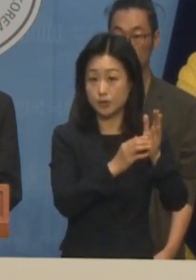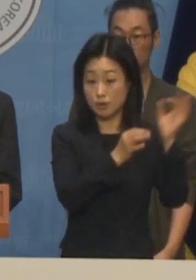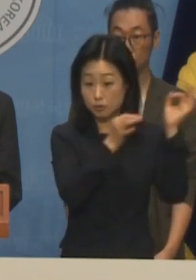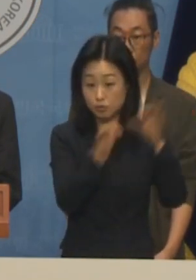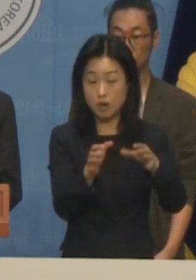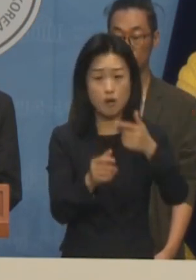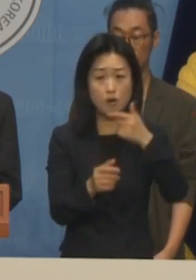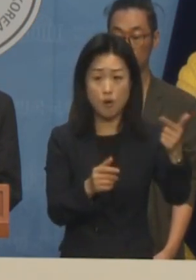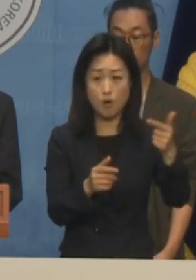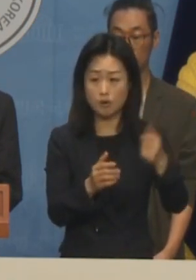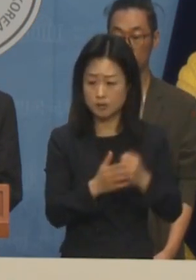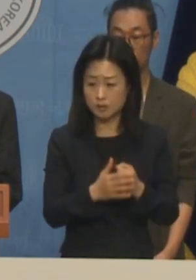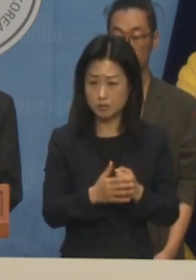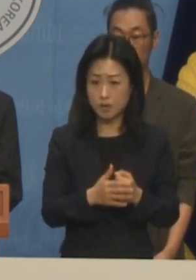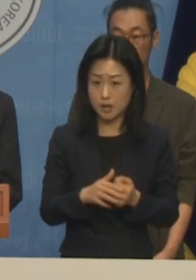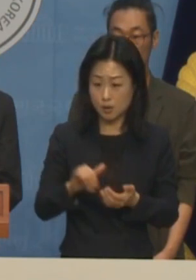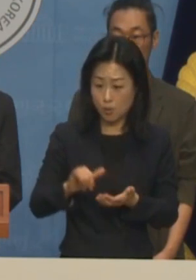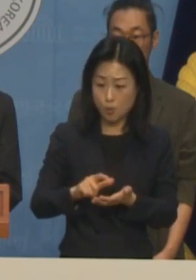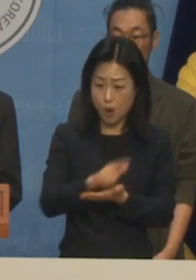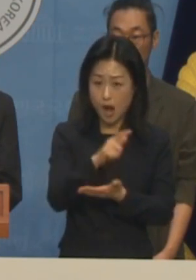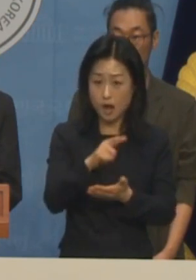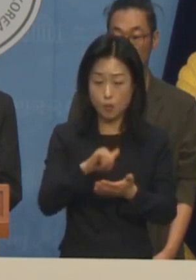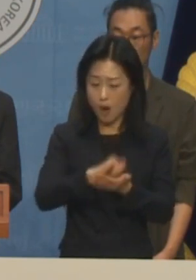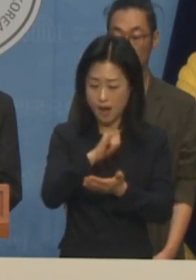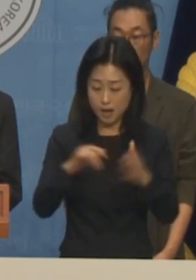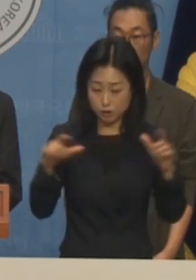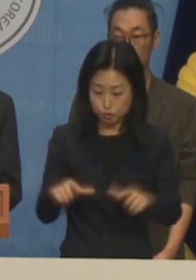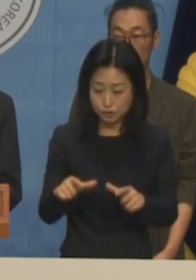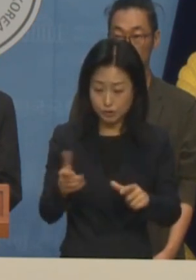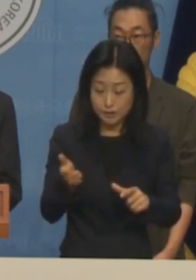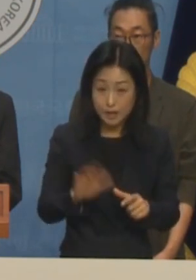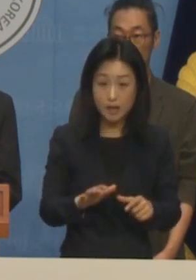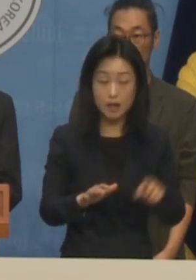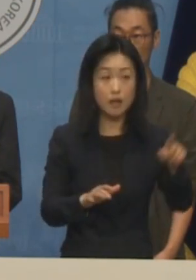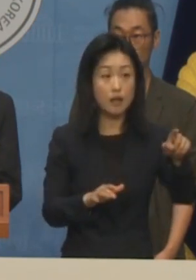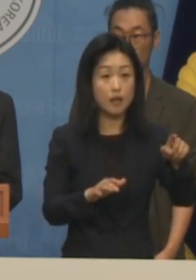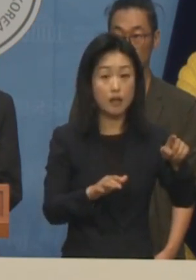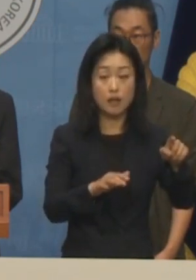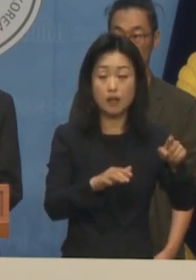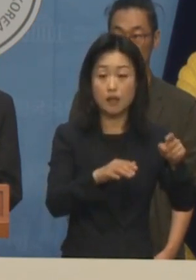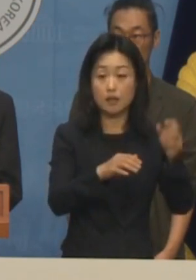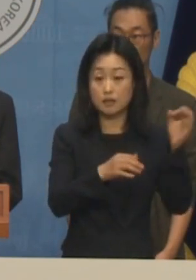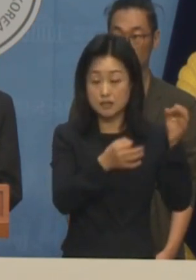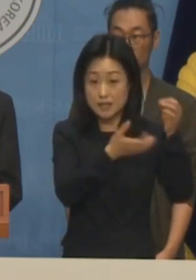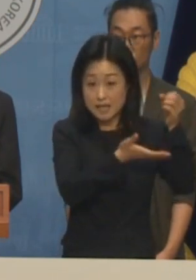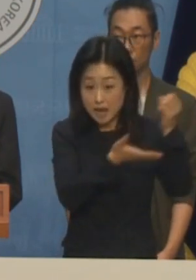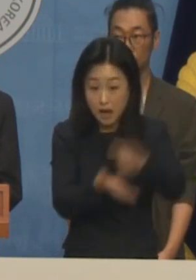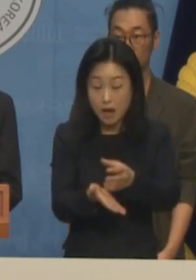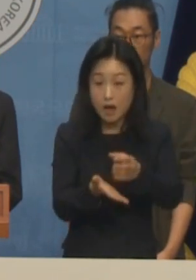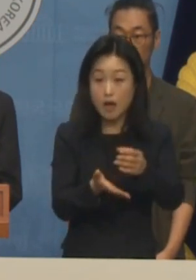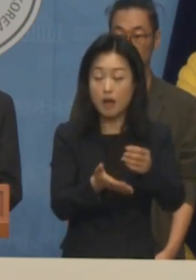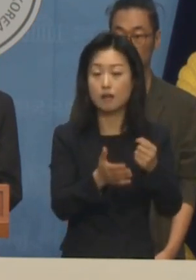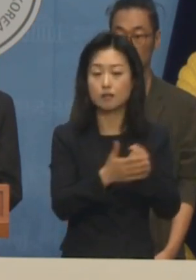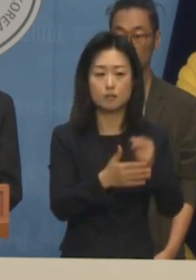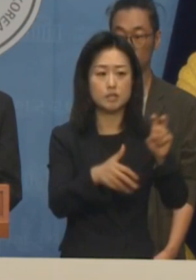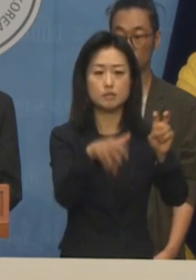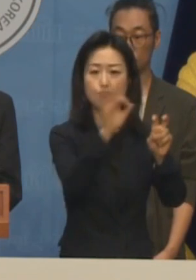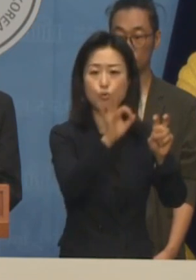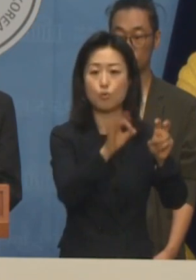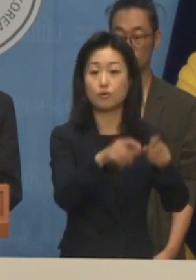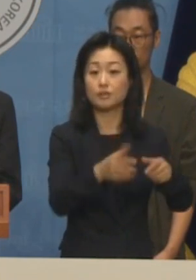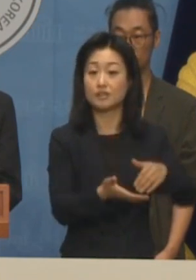축소를 반영하면 적어도 20% 이상 늘어났다고 보는 것이 타당하다. 초기에 기획재정부에서 타당성 재조사